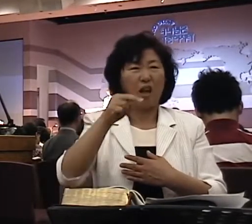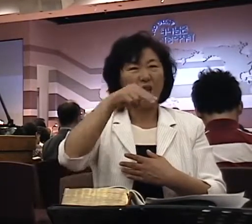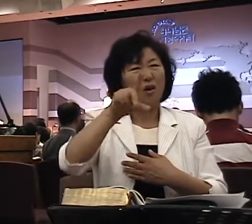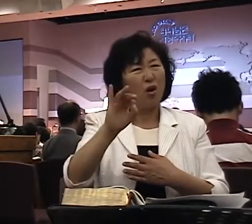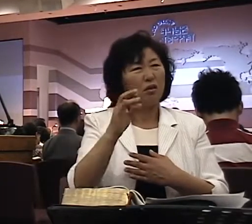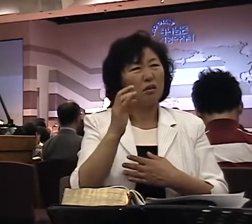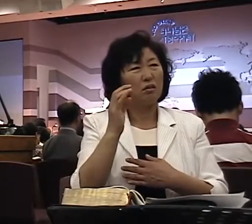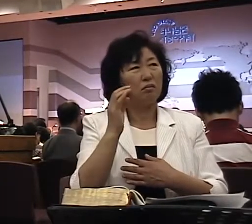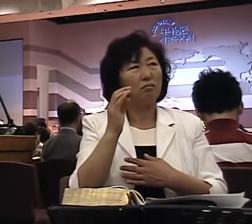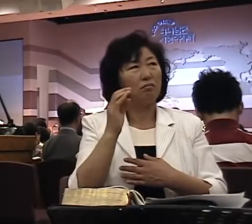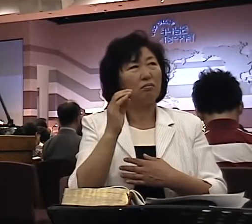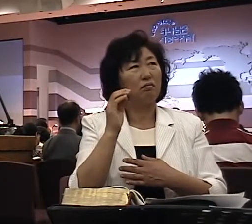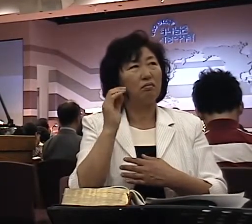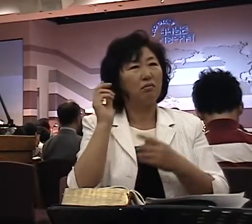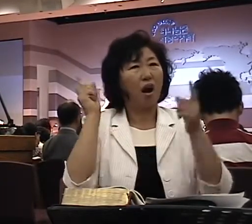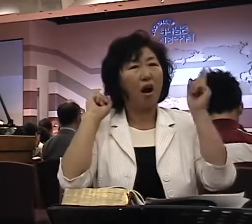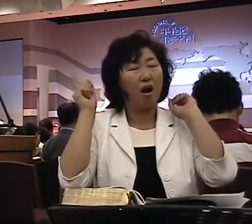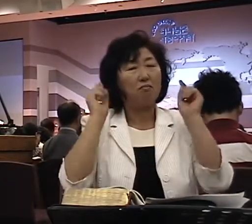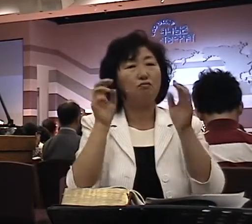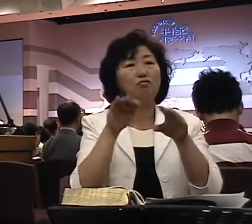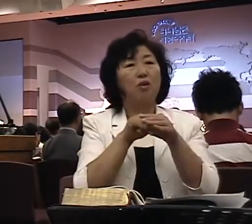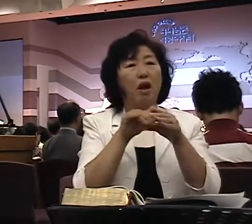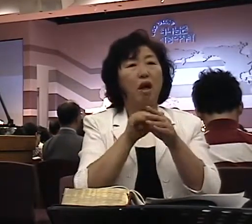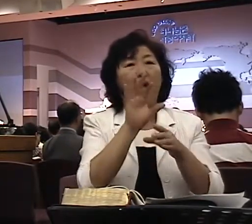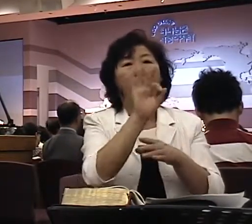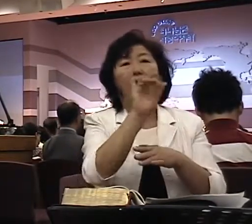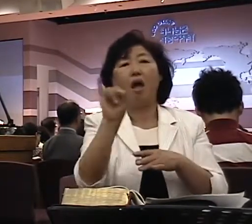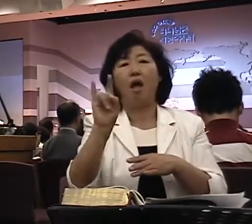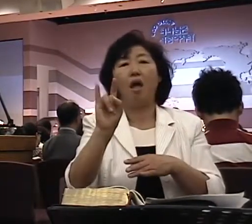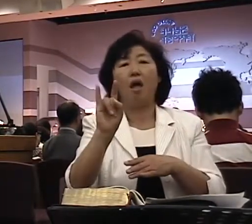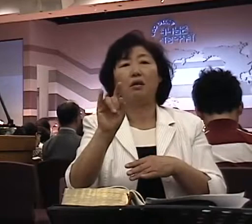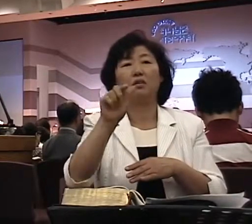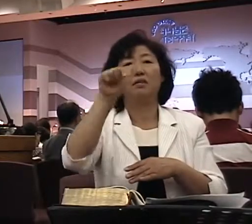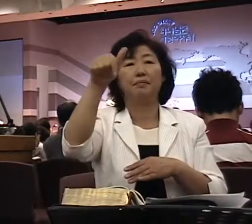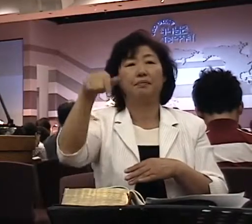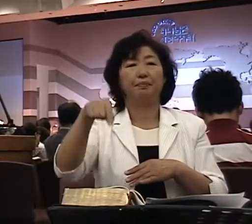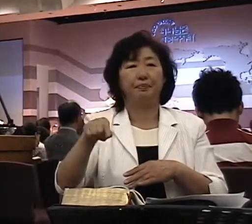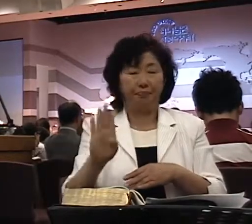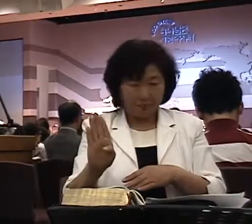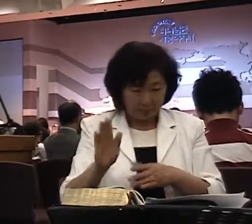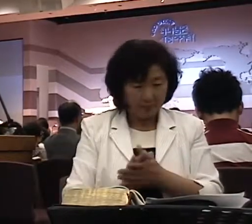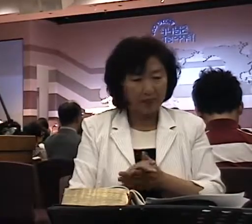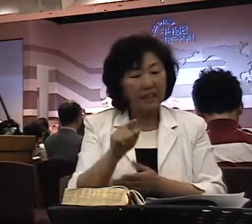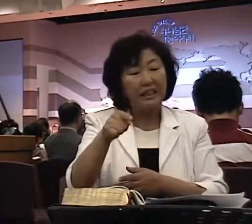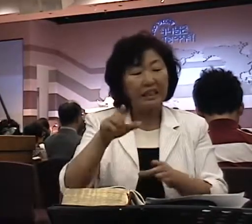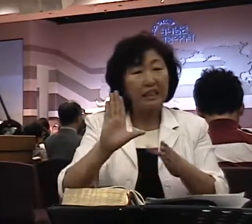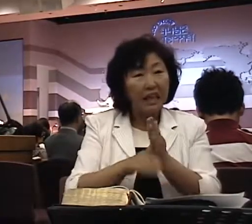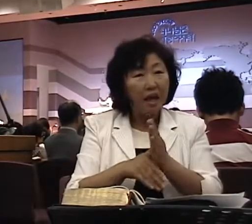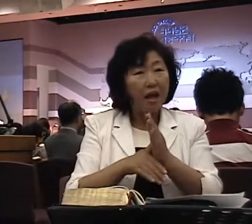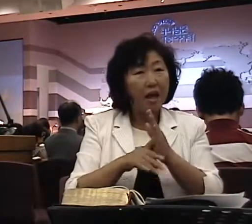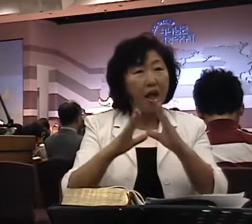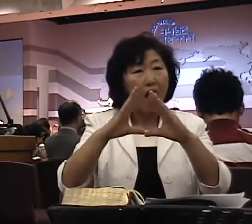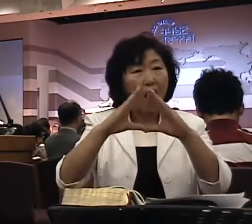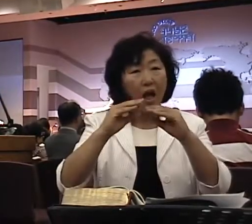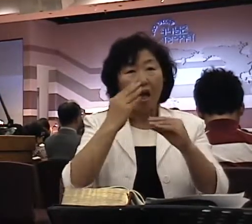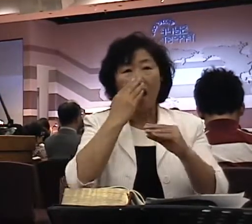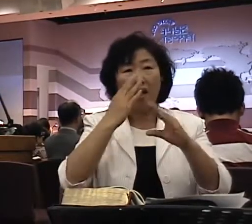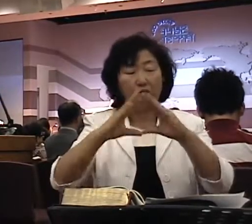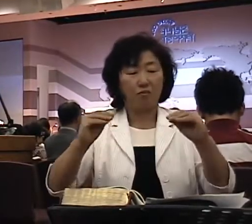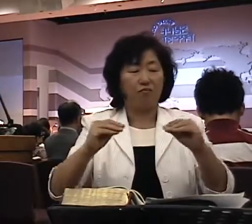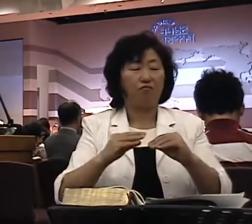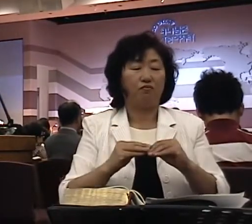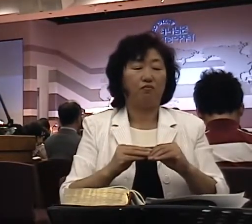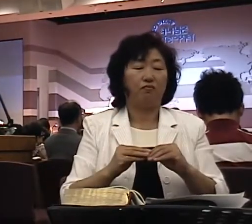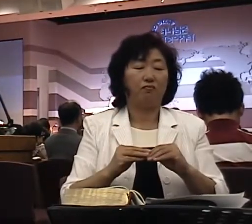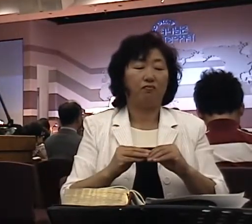문화였습니다. 요사의 그 애굽에 대한 문화를 공부하는 사람들이 그때의 문화를 우리 앞에 보일 때 정말 타락한